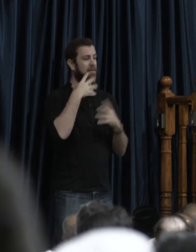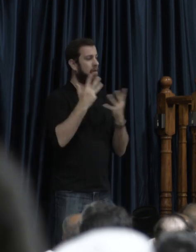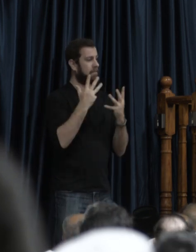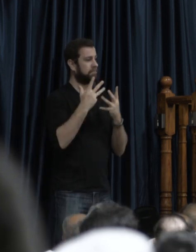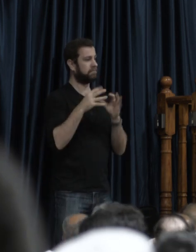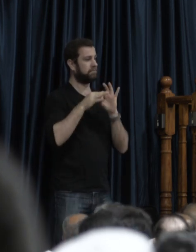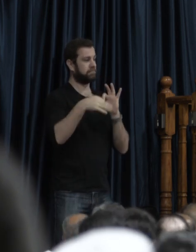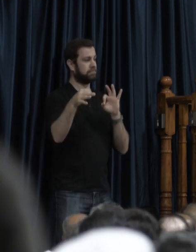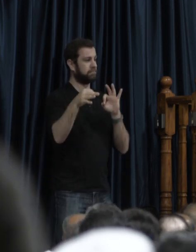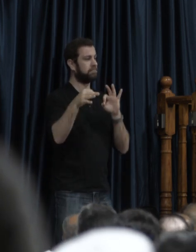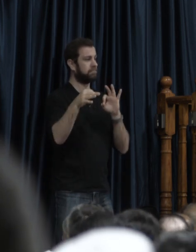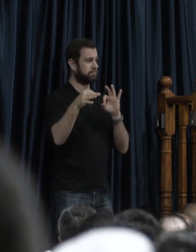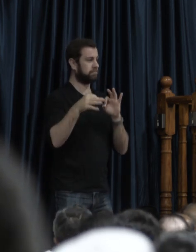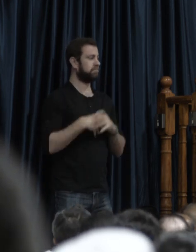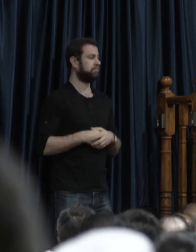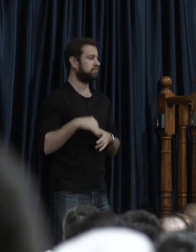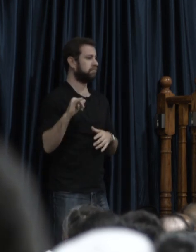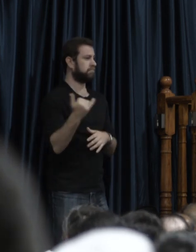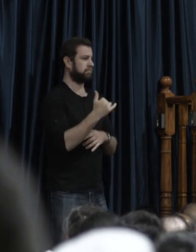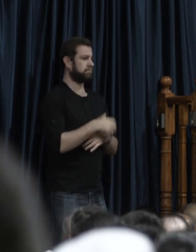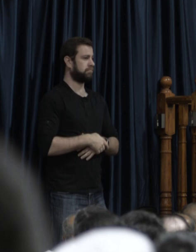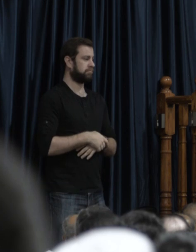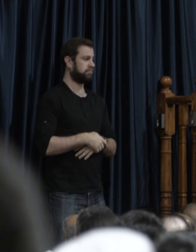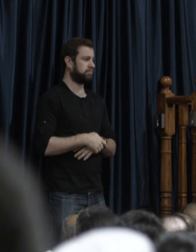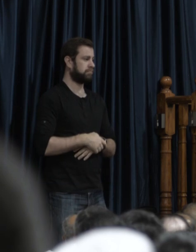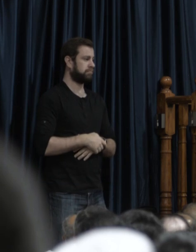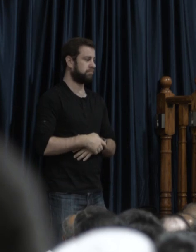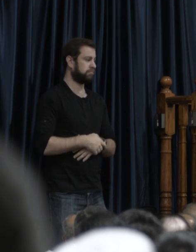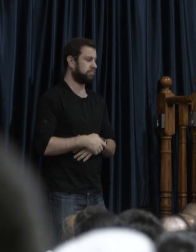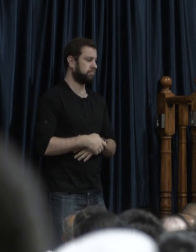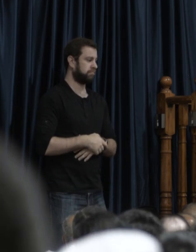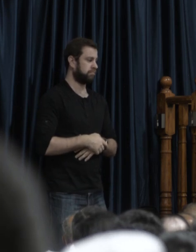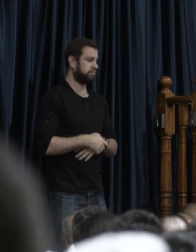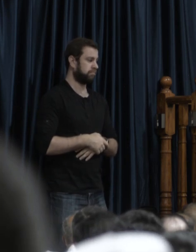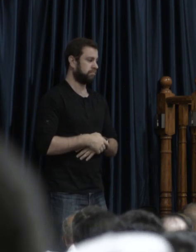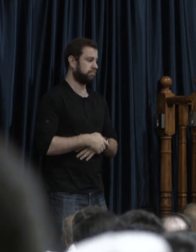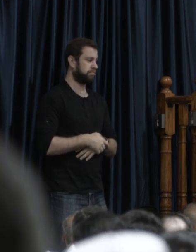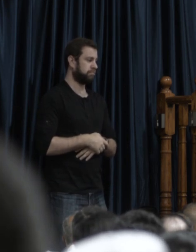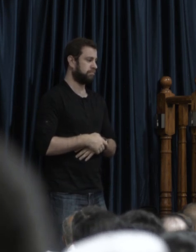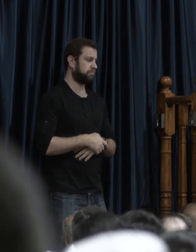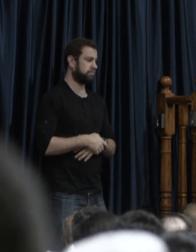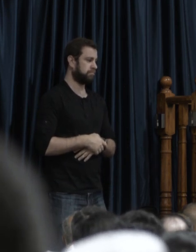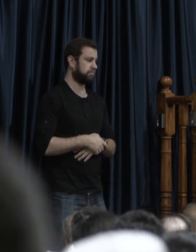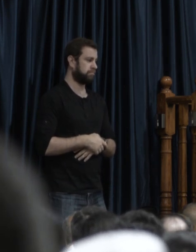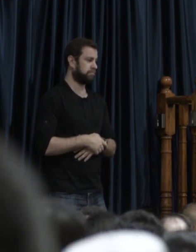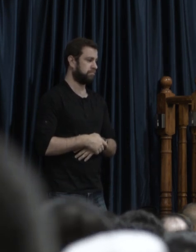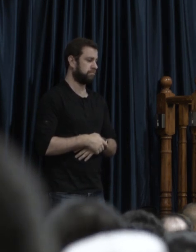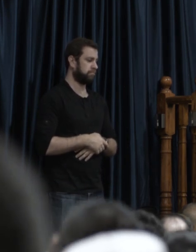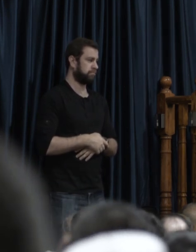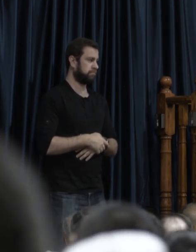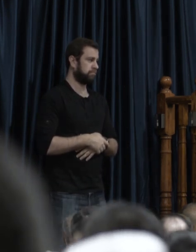bil ghayth. يصيب للمسلمين أرضا فأفرح به وما بي بتلك الأرض من